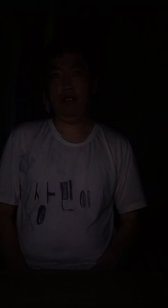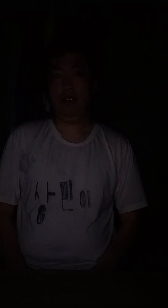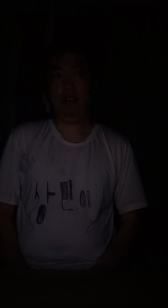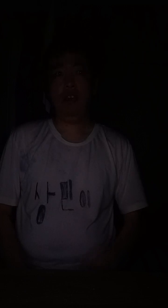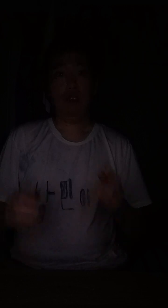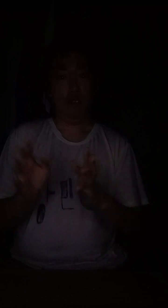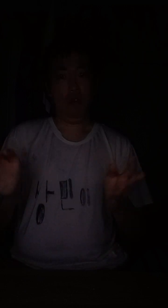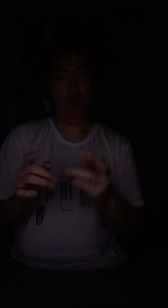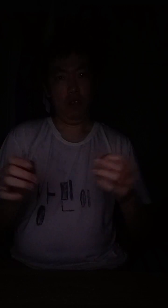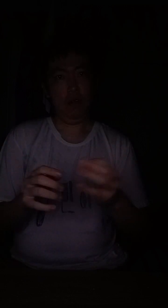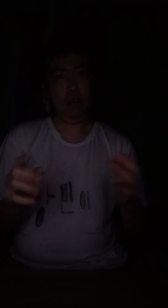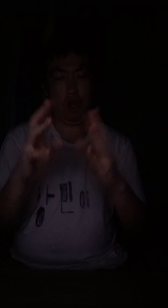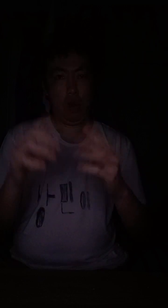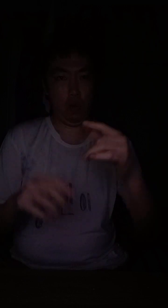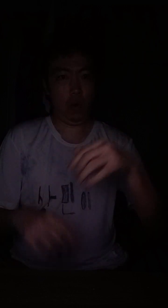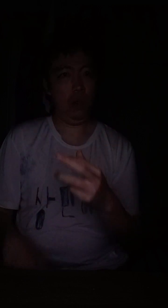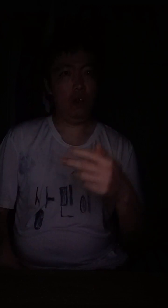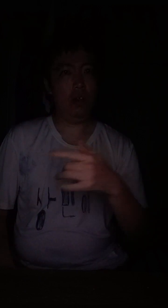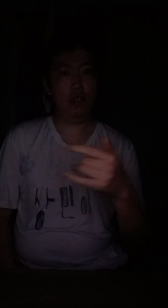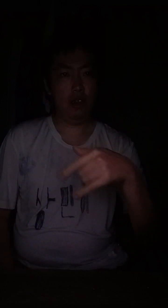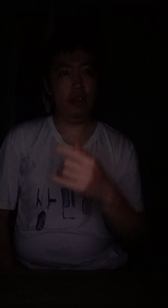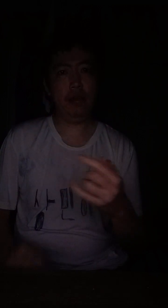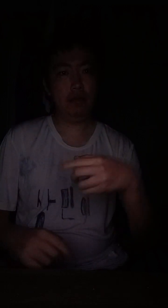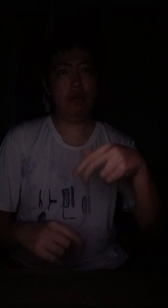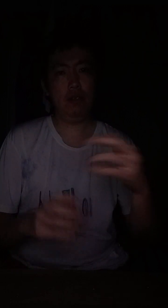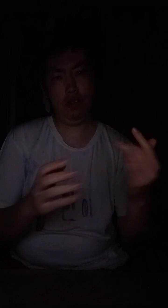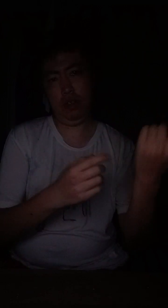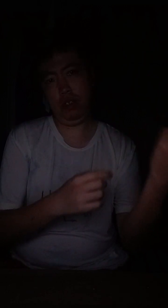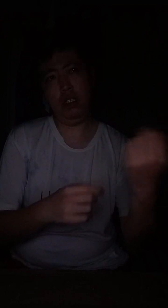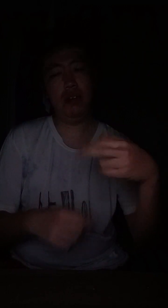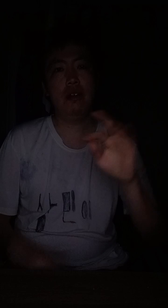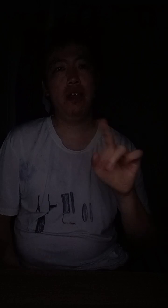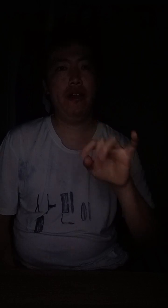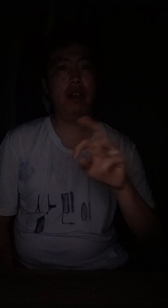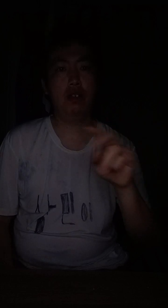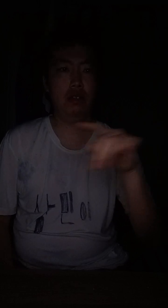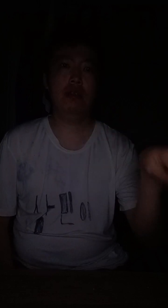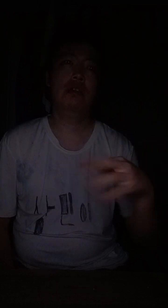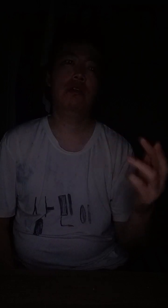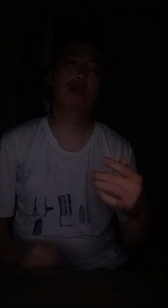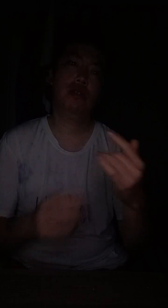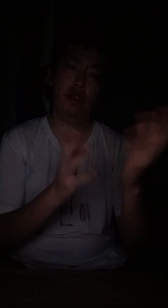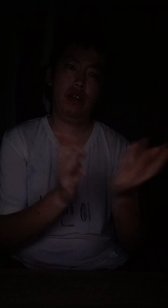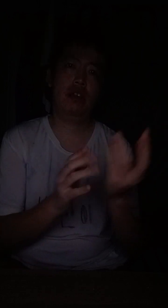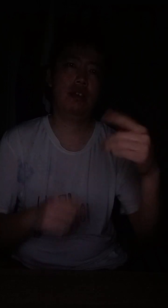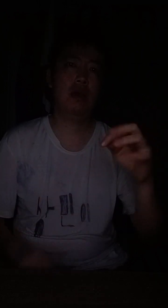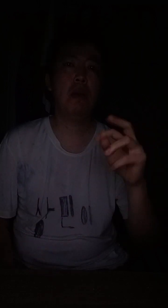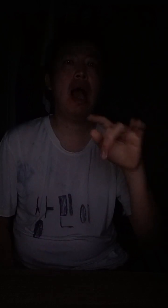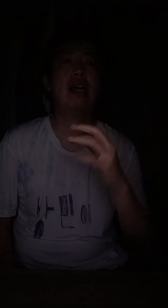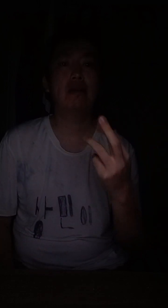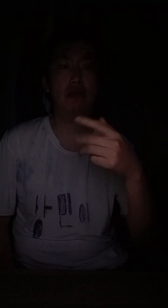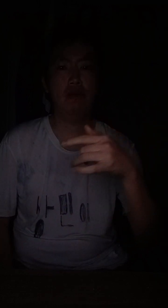국회 과방위의 방송통신위원회 종합감사에선 어제 KBS 이사회가 사장으로 임명 제청한 박장범 9시